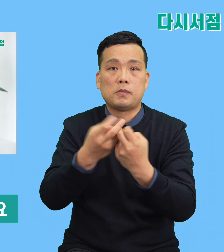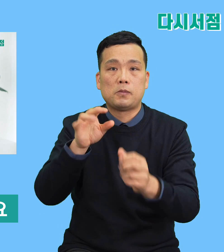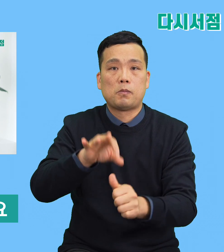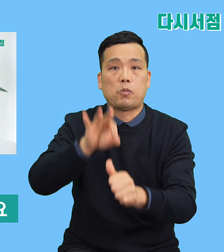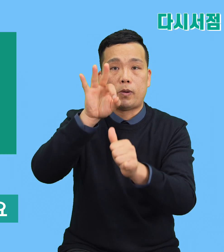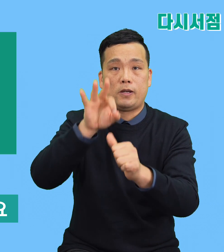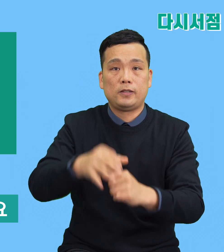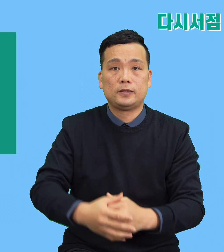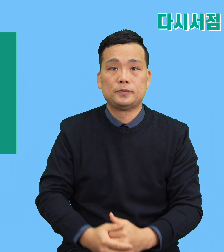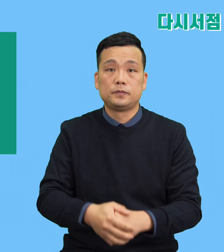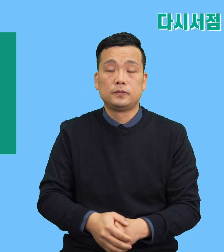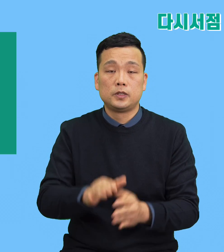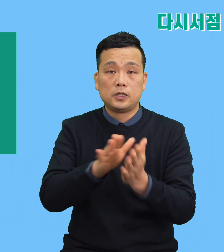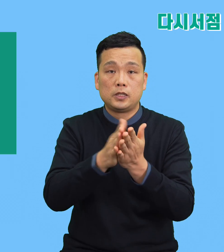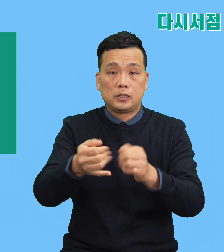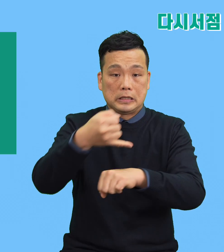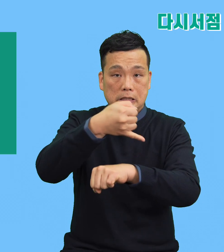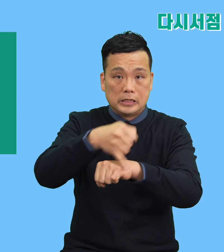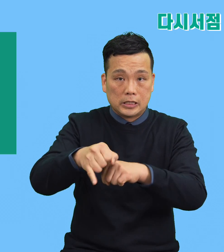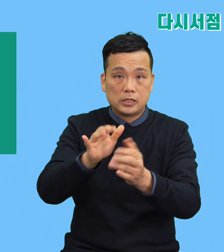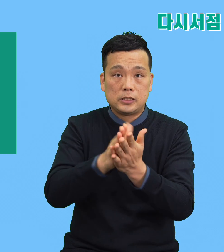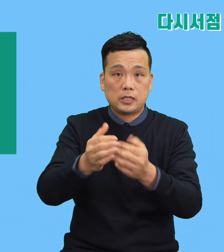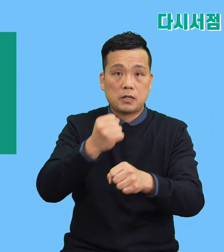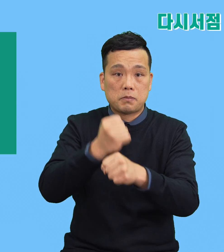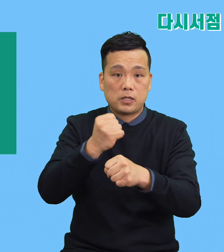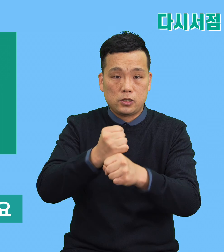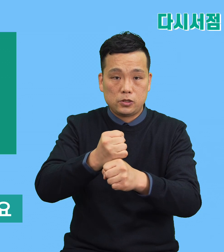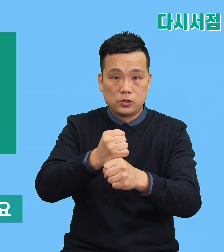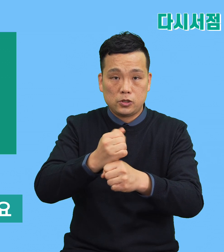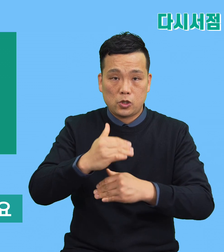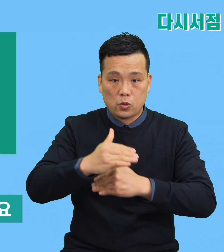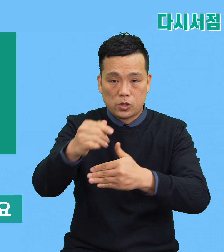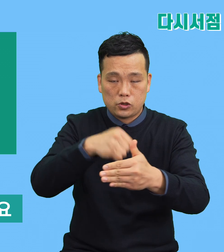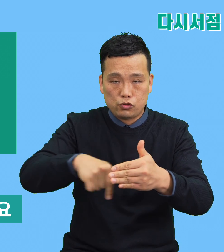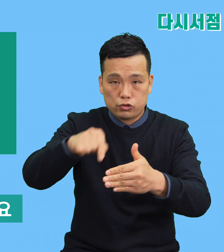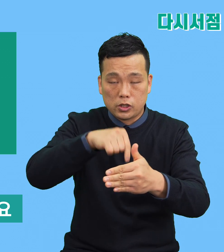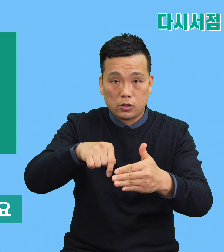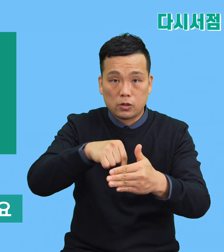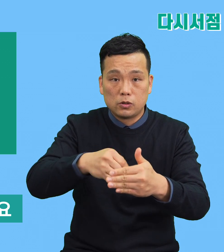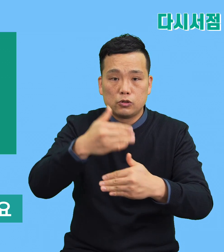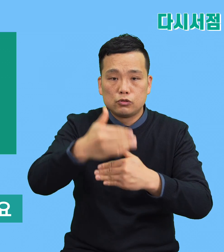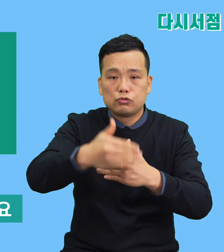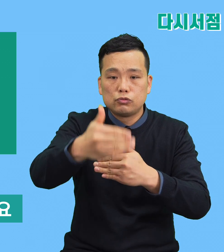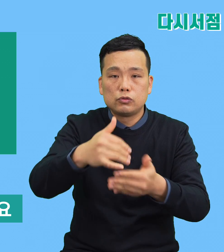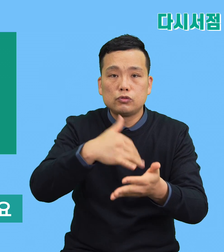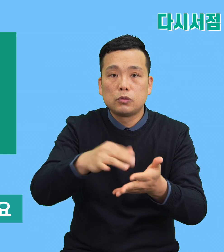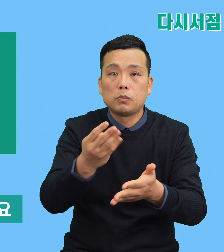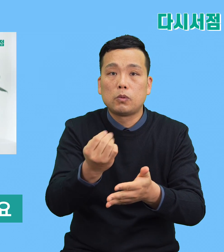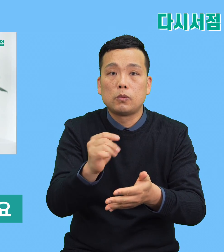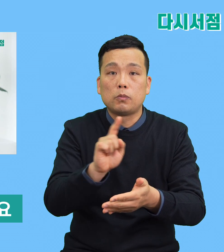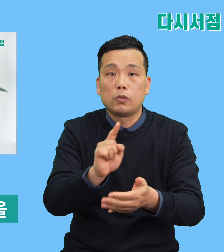하고 있어요. 북 디자인은 책을 만드는 과정에서 몇 번째 순서에 위치하나요?